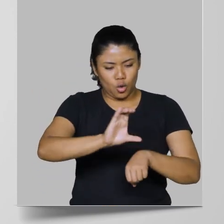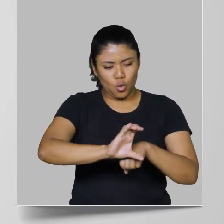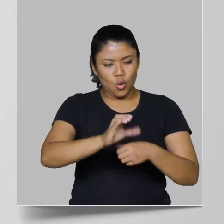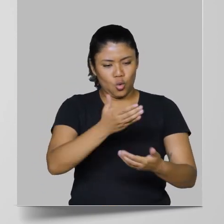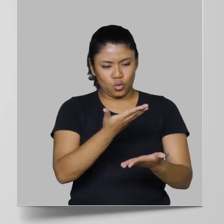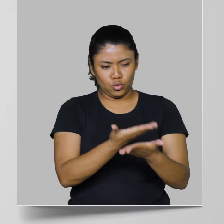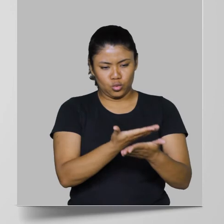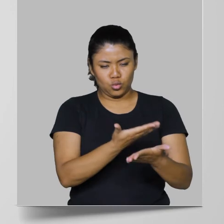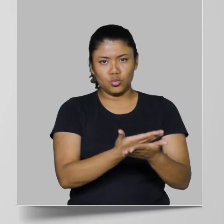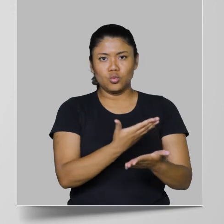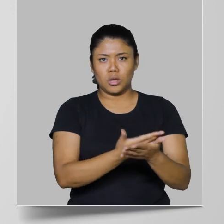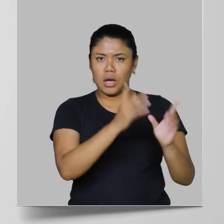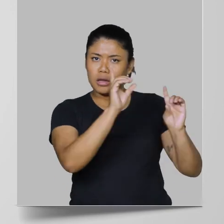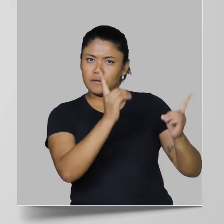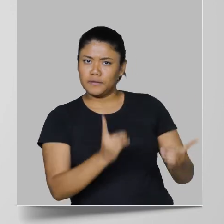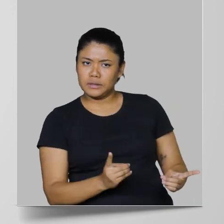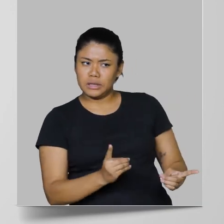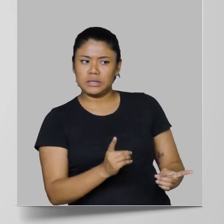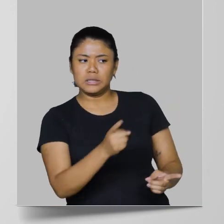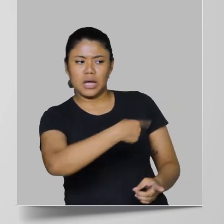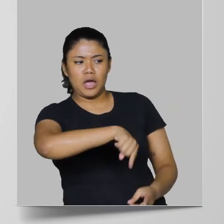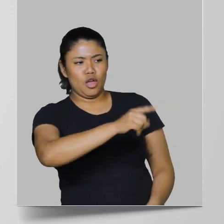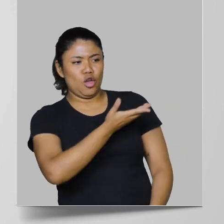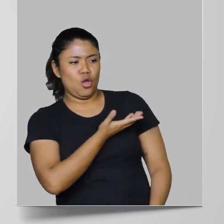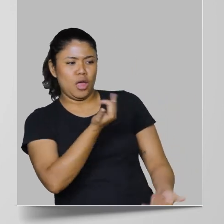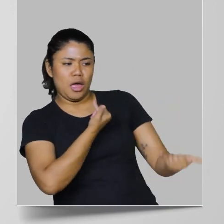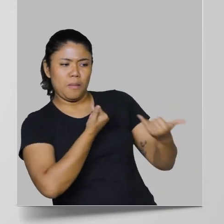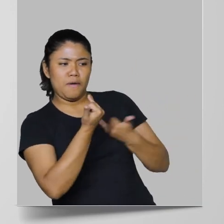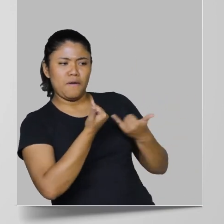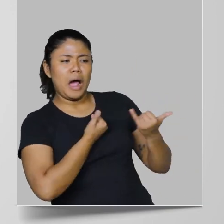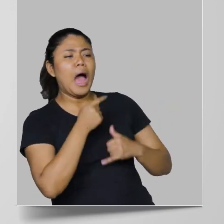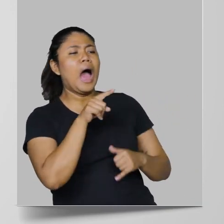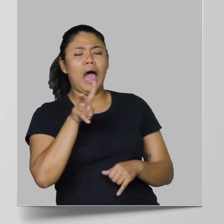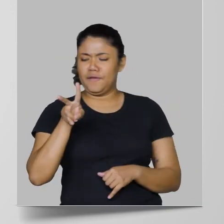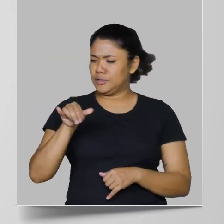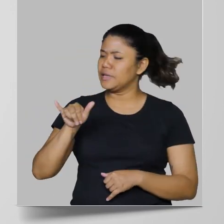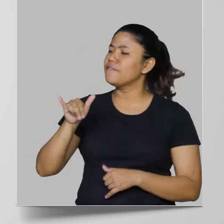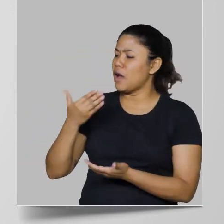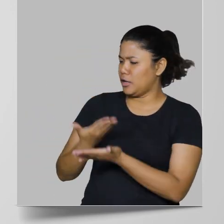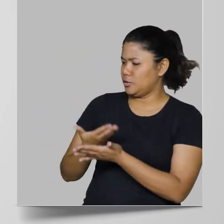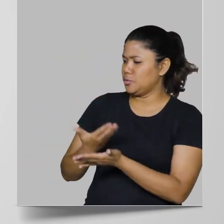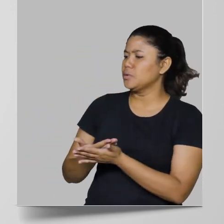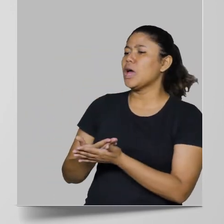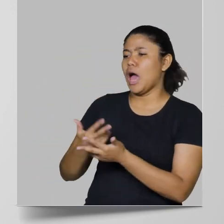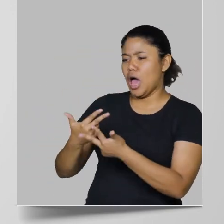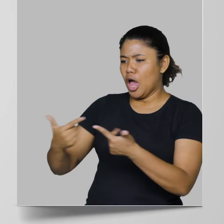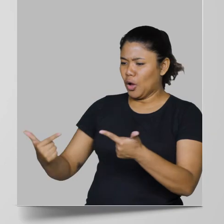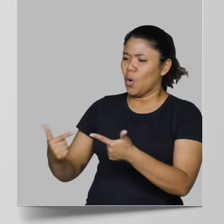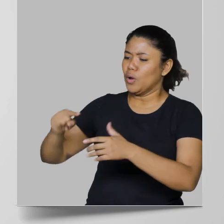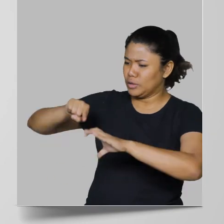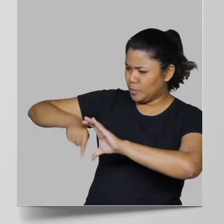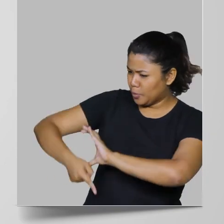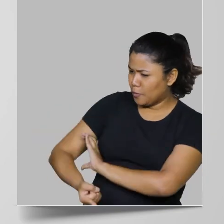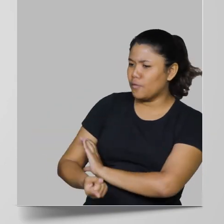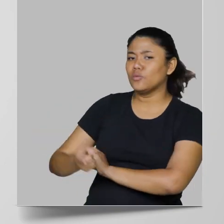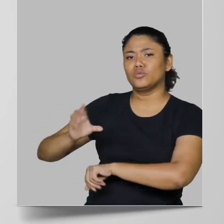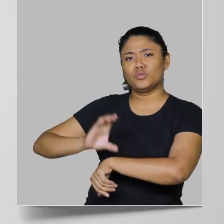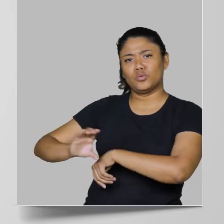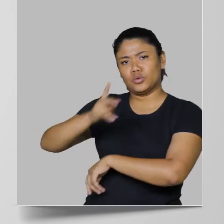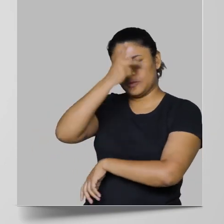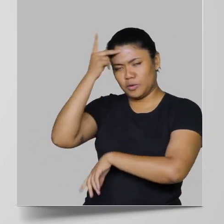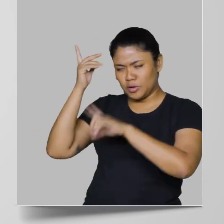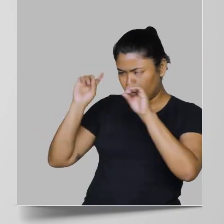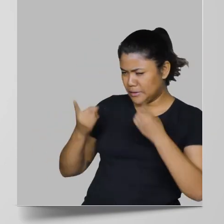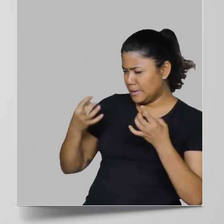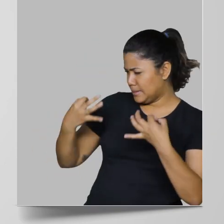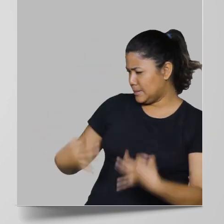tá na vaga. Não vou levar isso pra minha vida pessoal. E acabei, por indicação, fazendo uma disciplina que